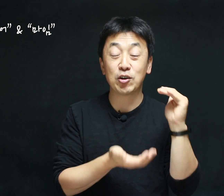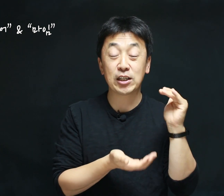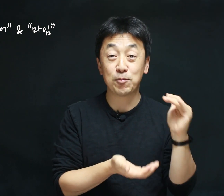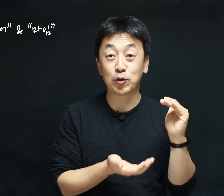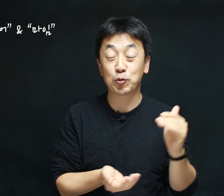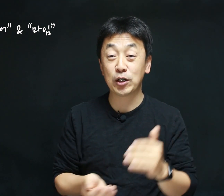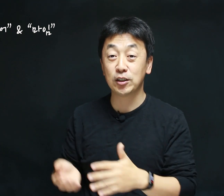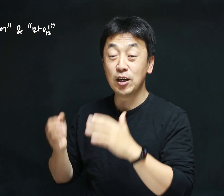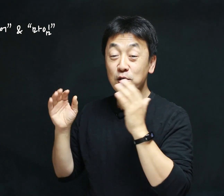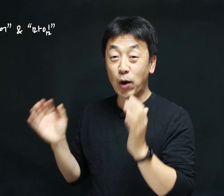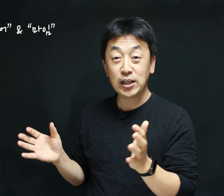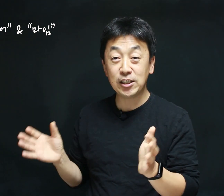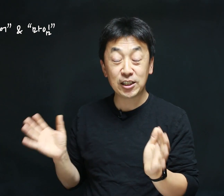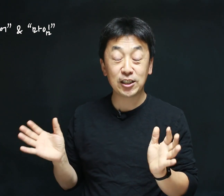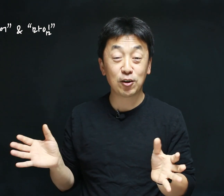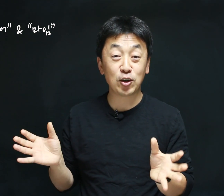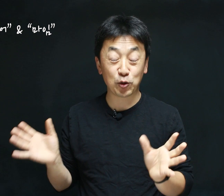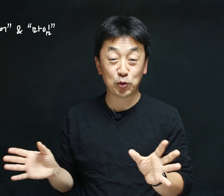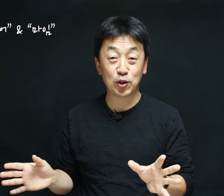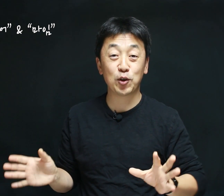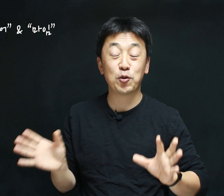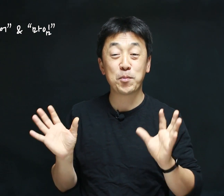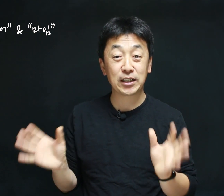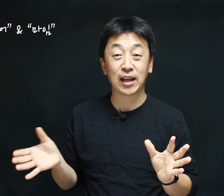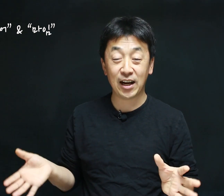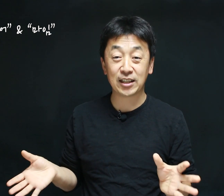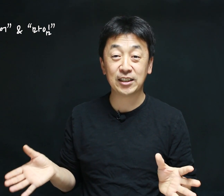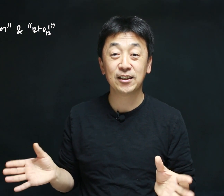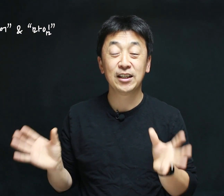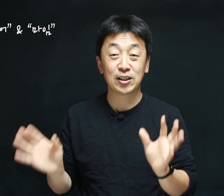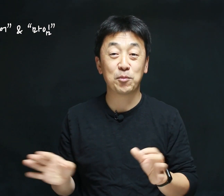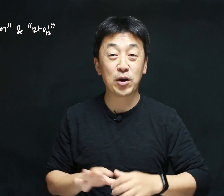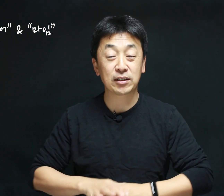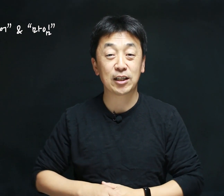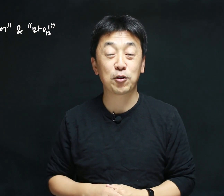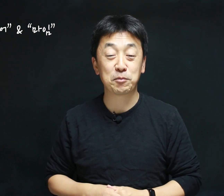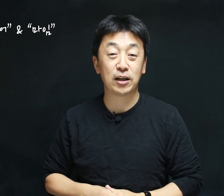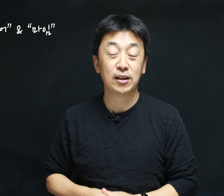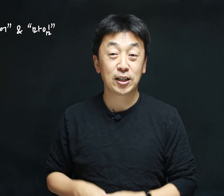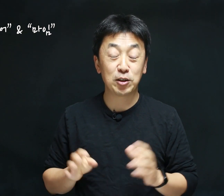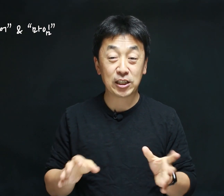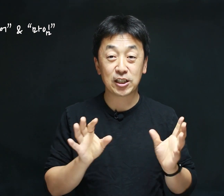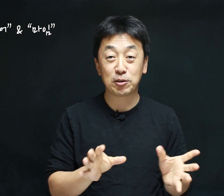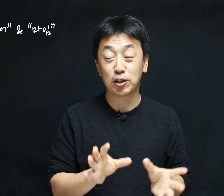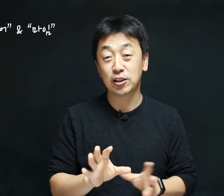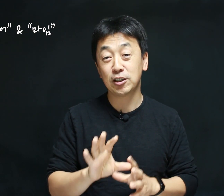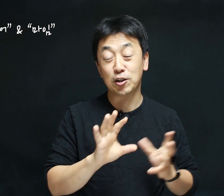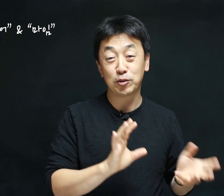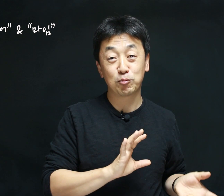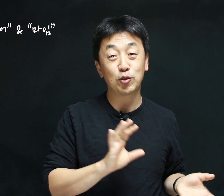정형화된 모습과는 훨씬 더 역동적이고 많이 달라진 그런 모양새가 나올 겁니다. 그런데 지금 그거를 여러분들이 무조건